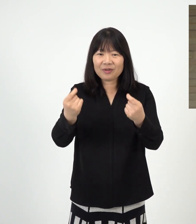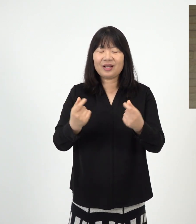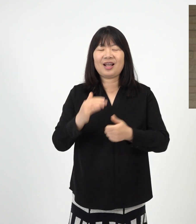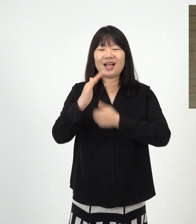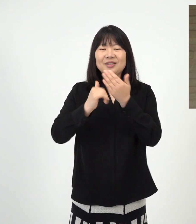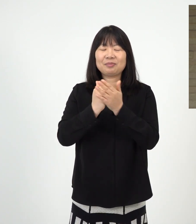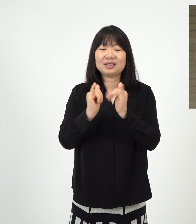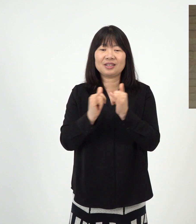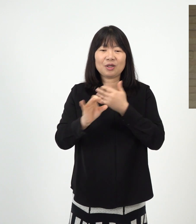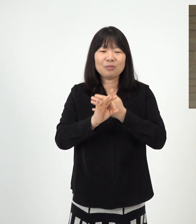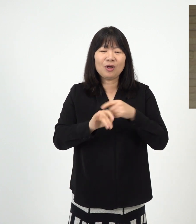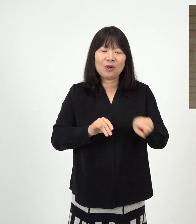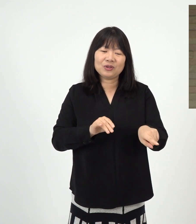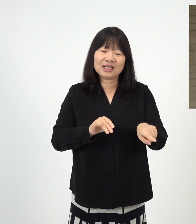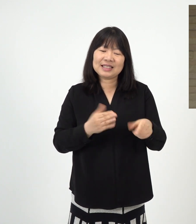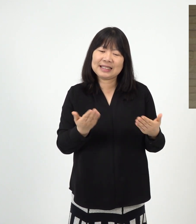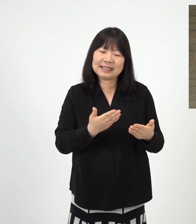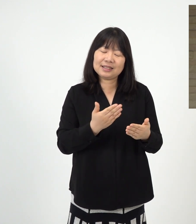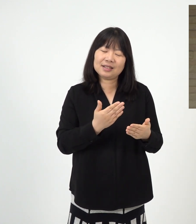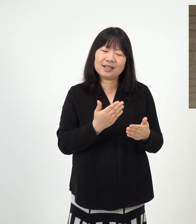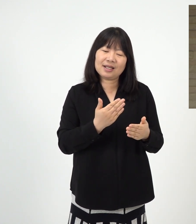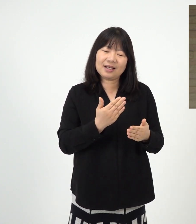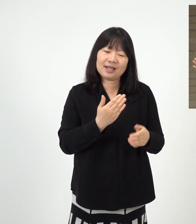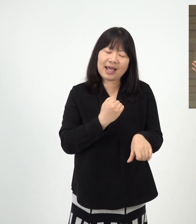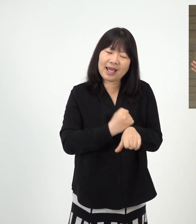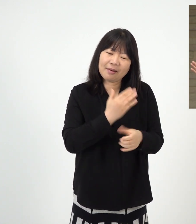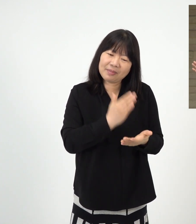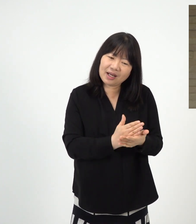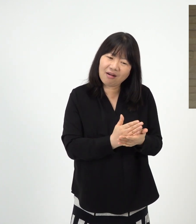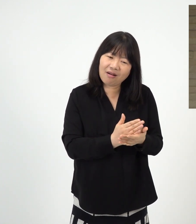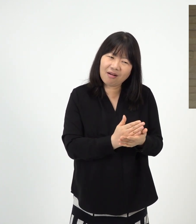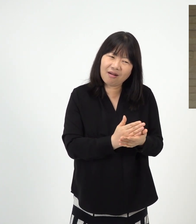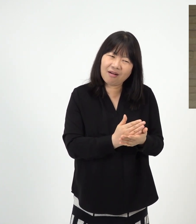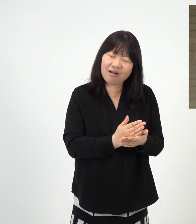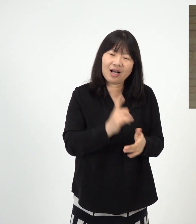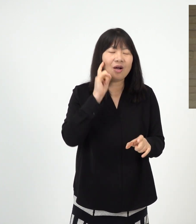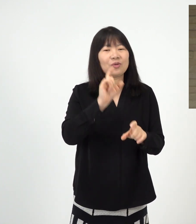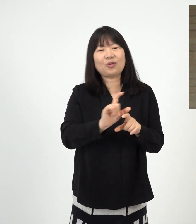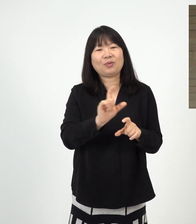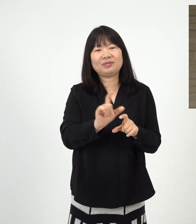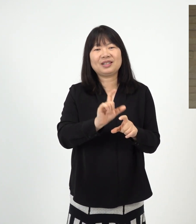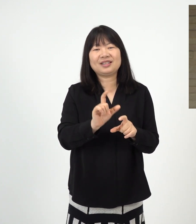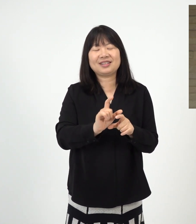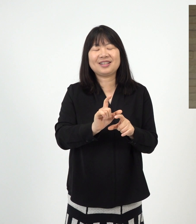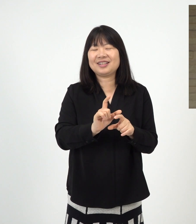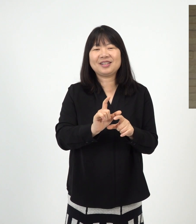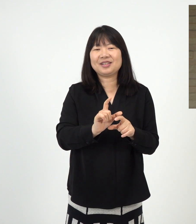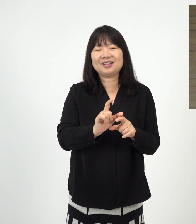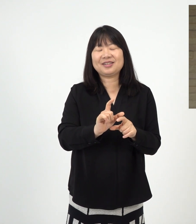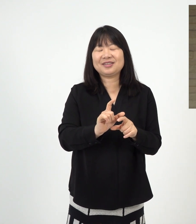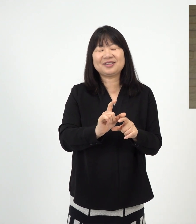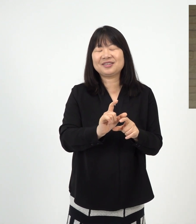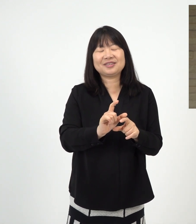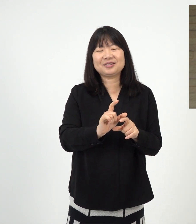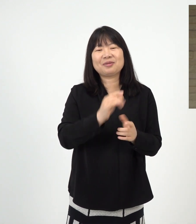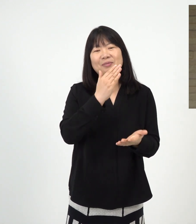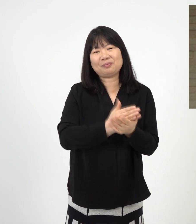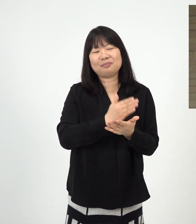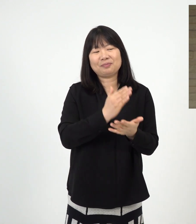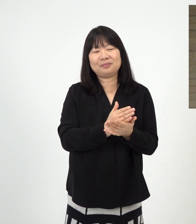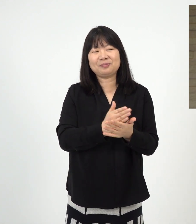이걸 우리가 해야 되나 말아야 되나 그런 고민은 정당한 고민이 안 됩니다.